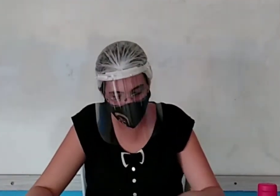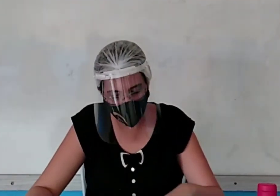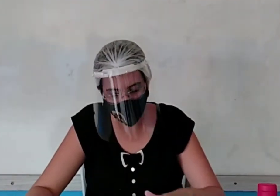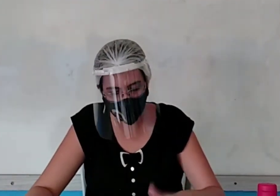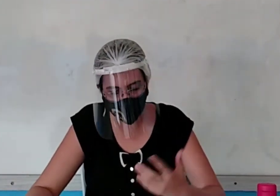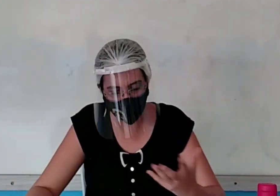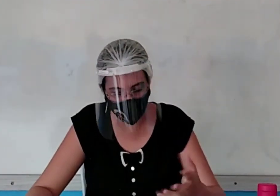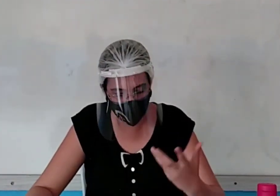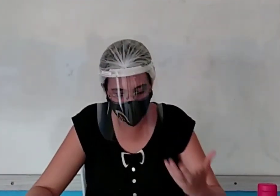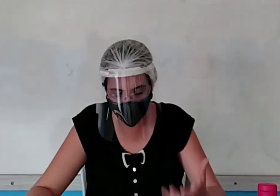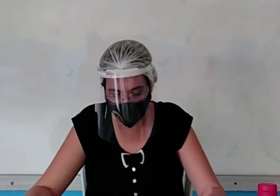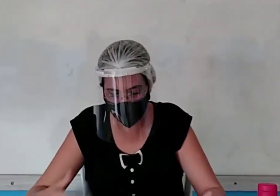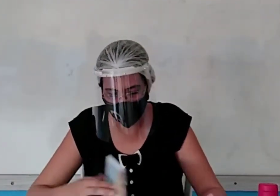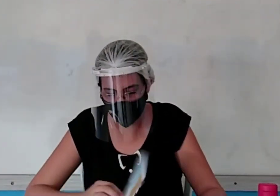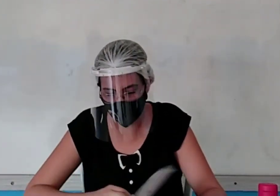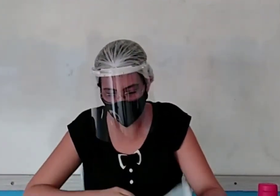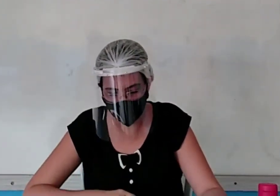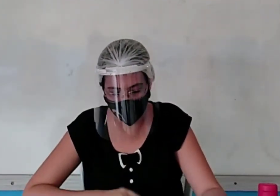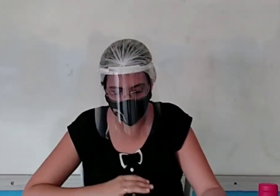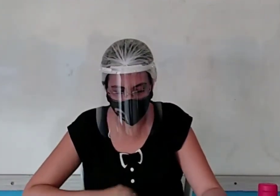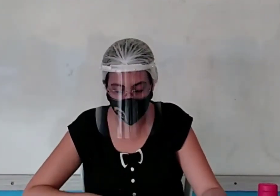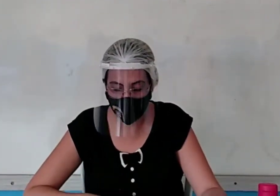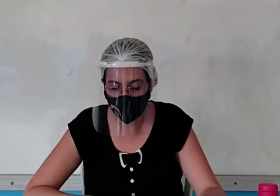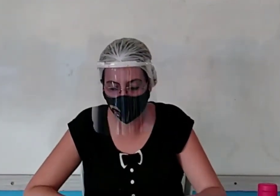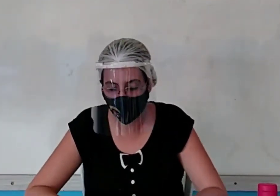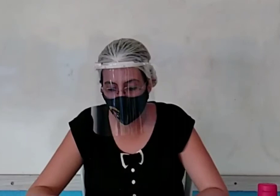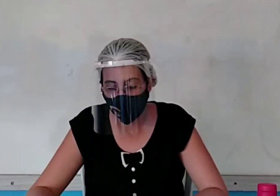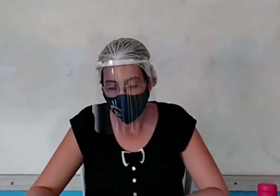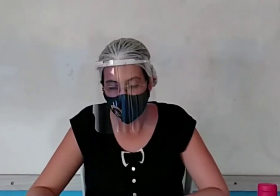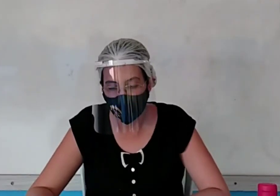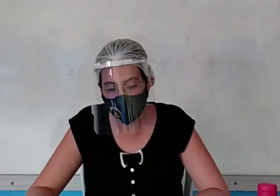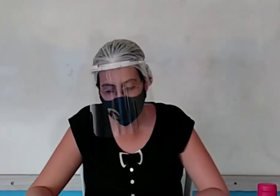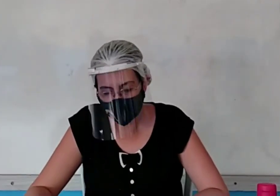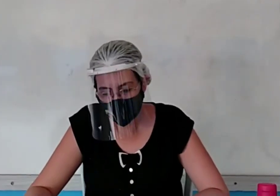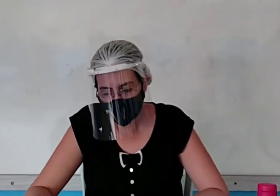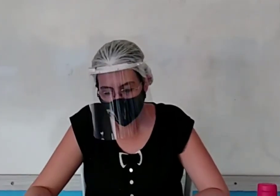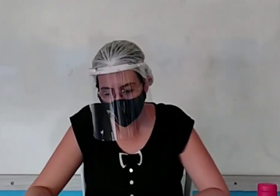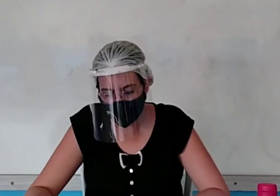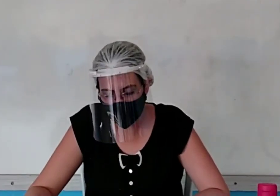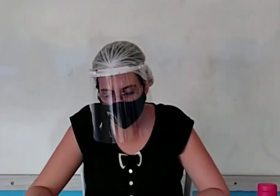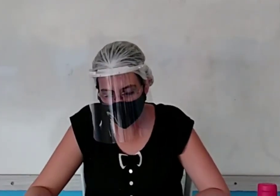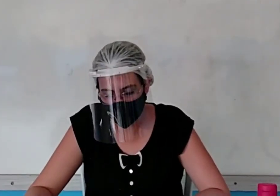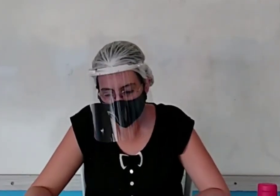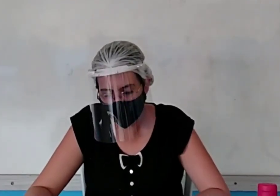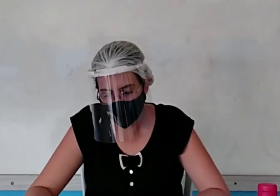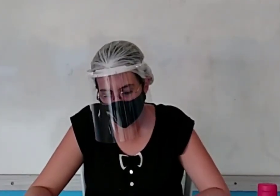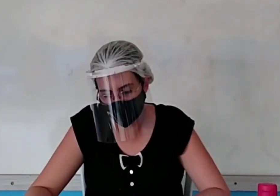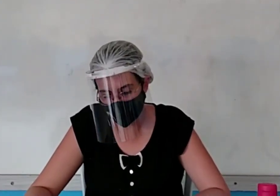pontinhos que dá para a gente elaborar questões aqui. E atenção às leis de trânsito.